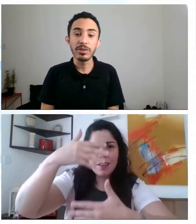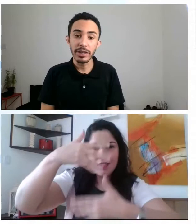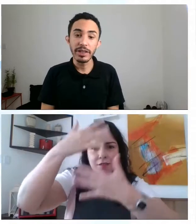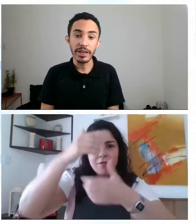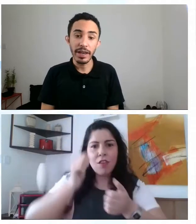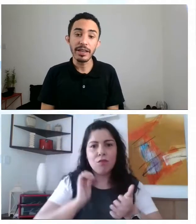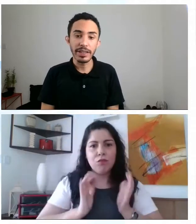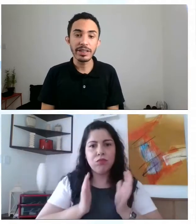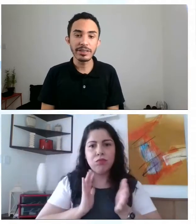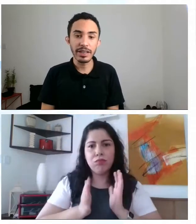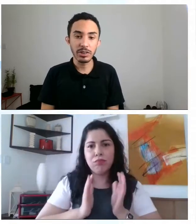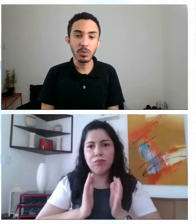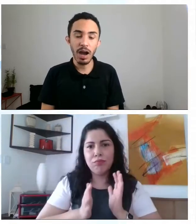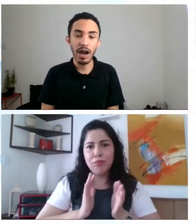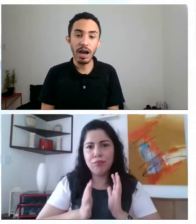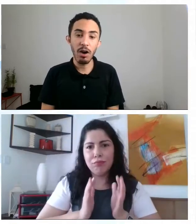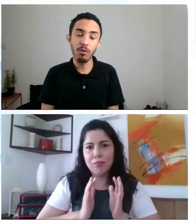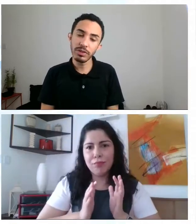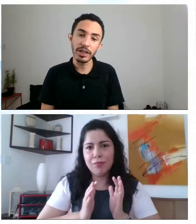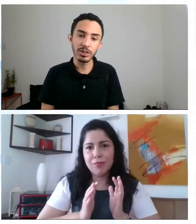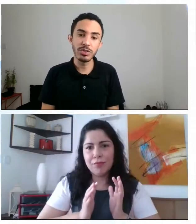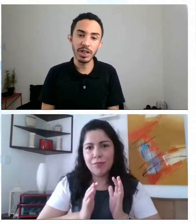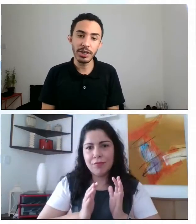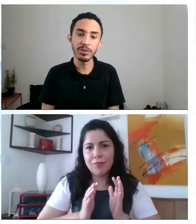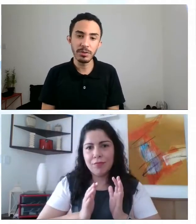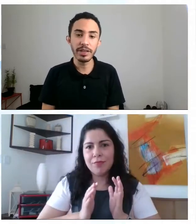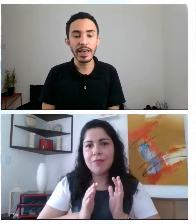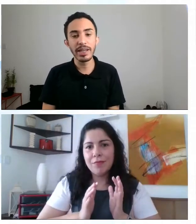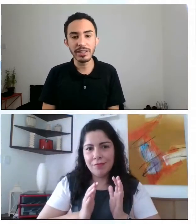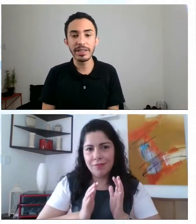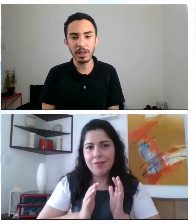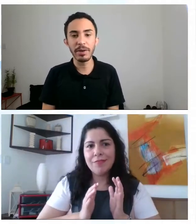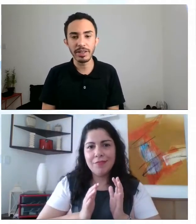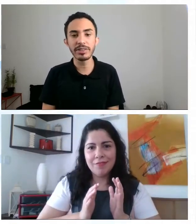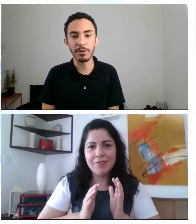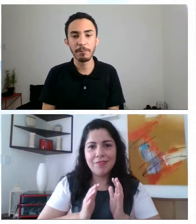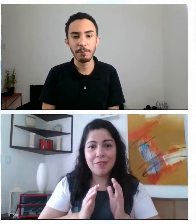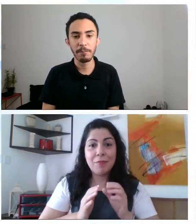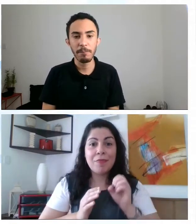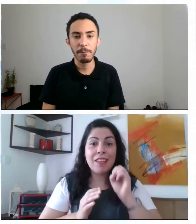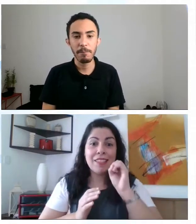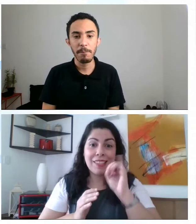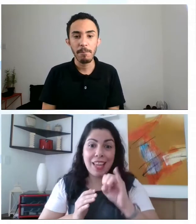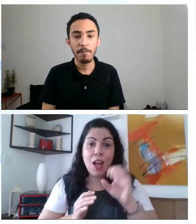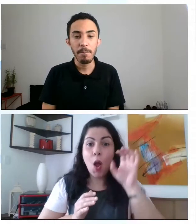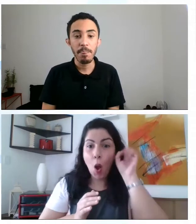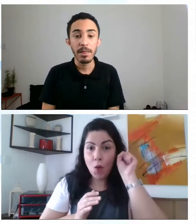para poder ter acesso ao texto escrito e realizar a interpretação.